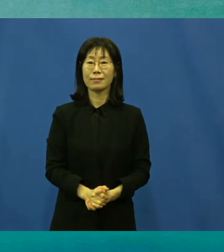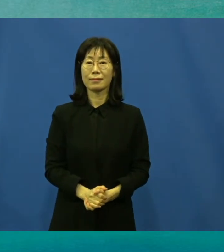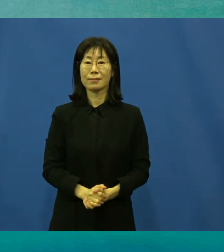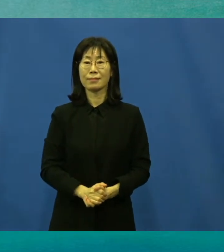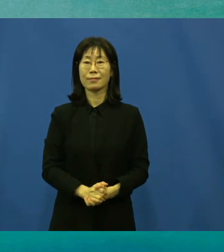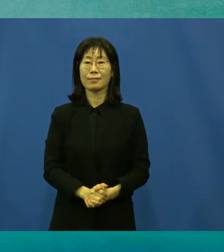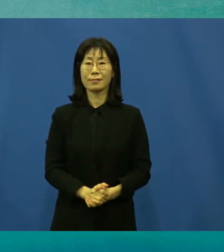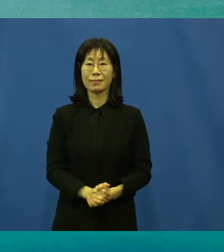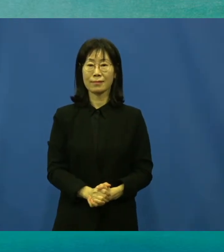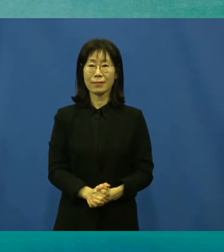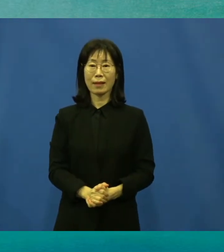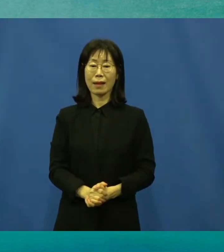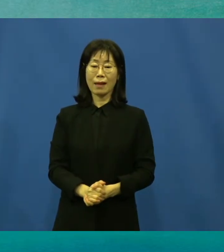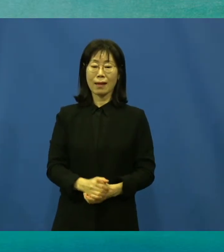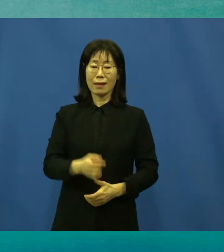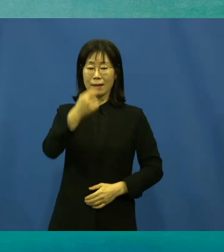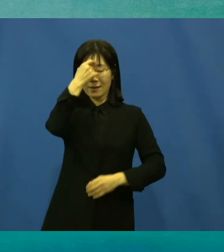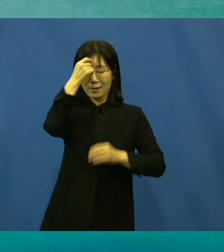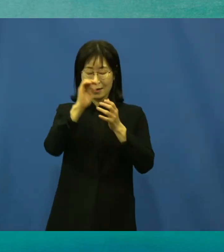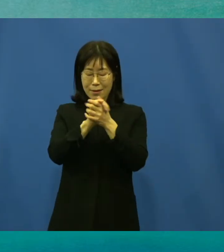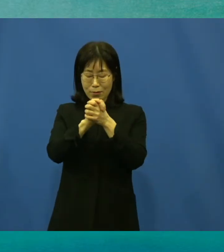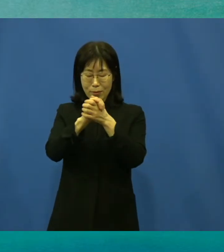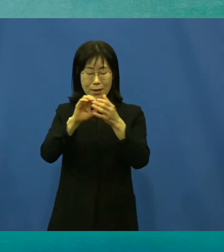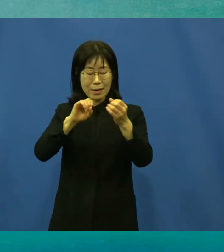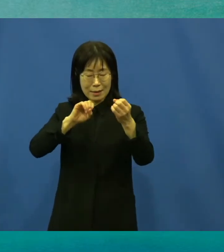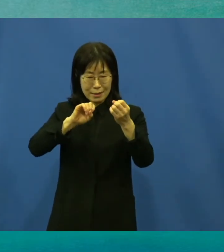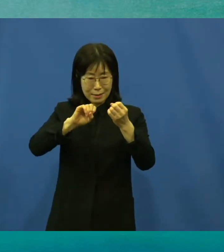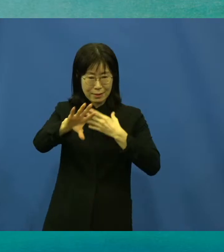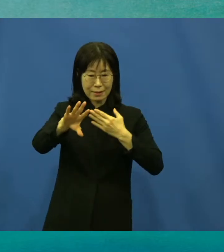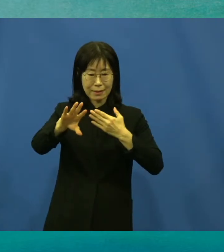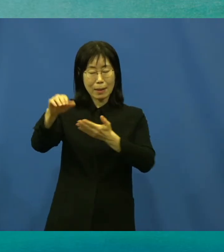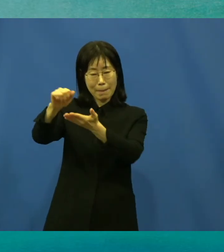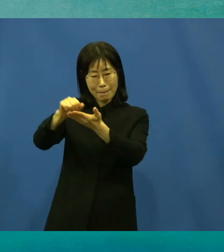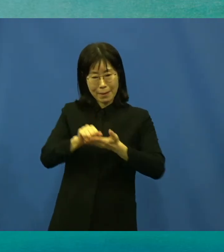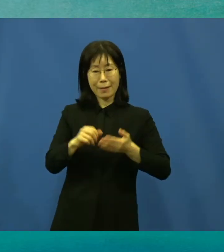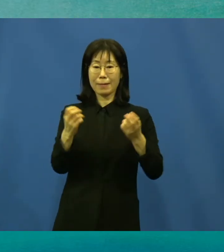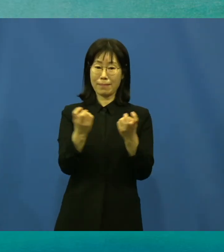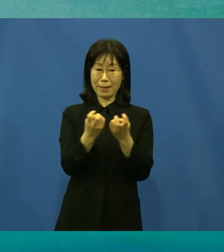응답받는 기도가 무엇인가? 그것을 우리는 배워야 합니다.